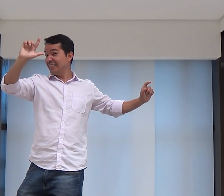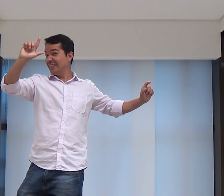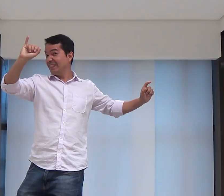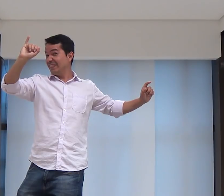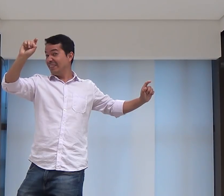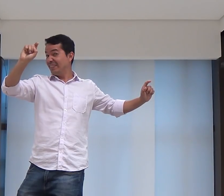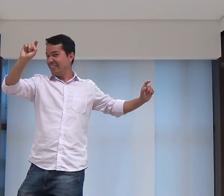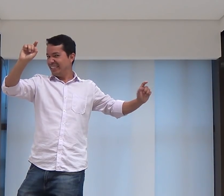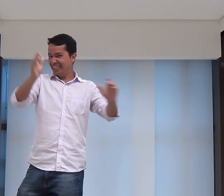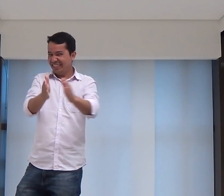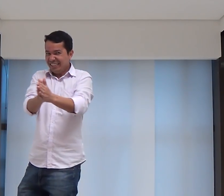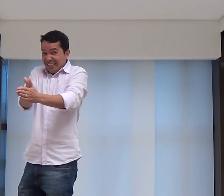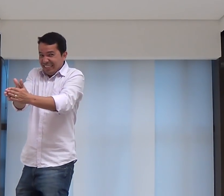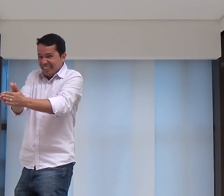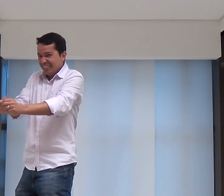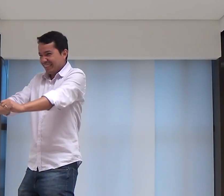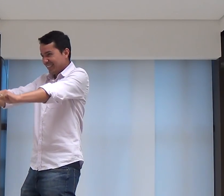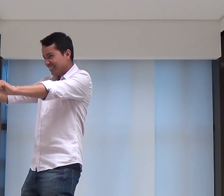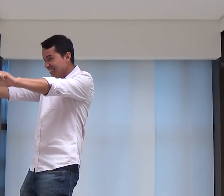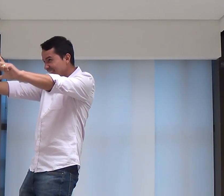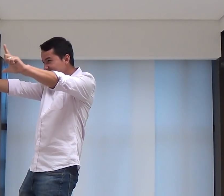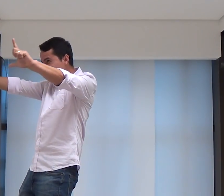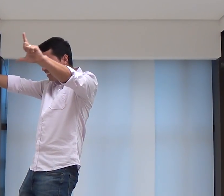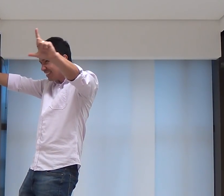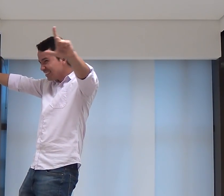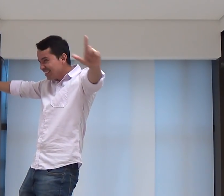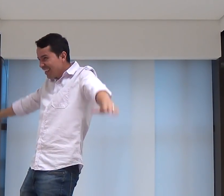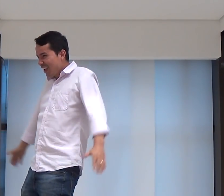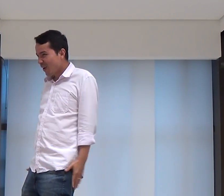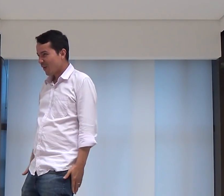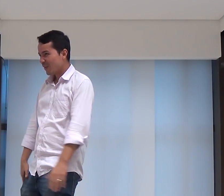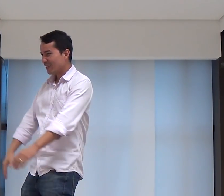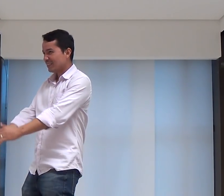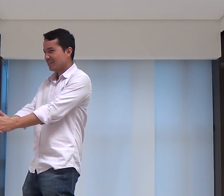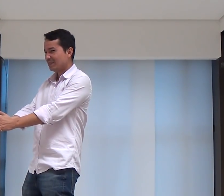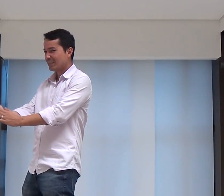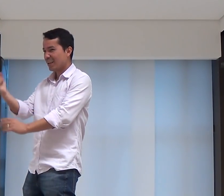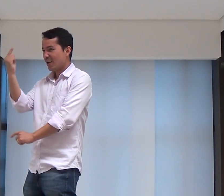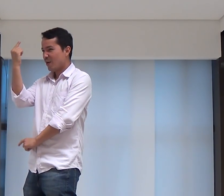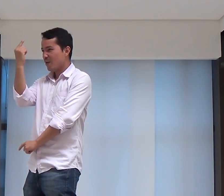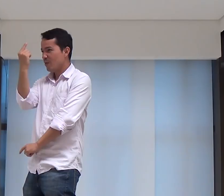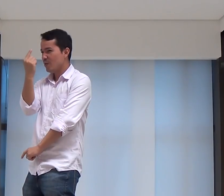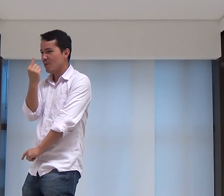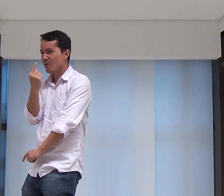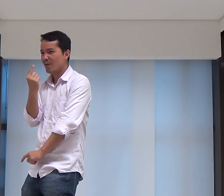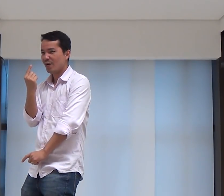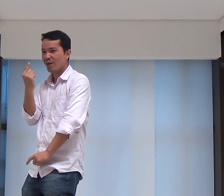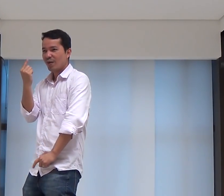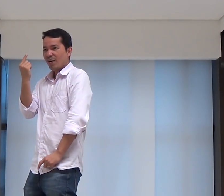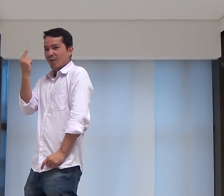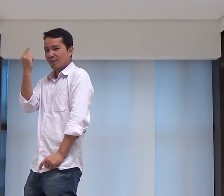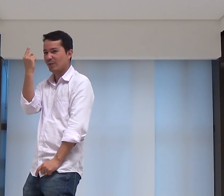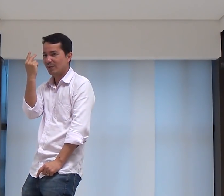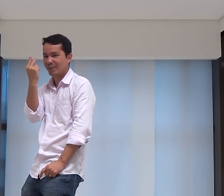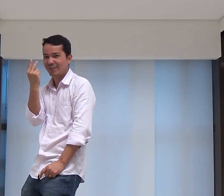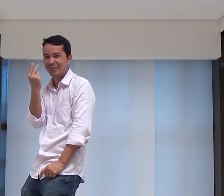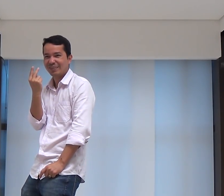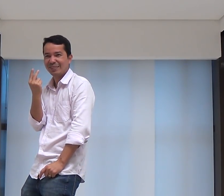Vai ligar na Netflix, né? E aquela tela grande é uma hora.